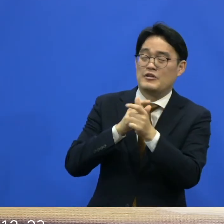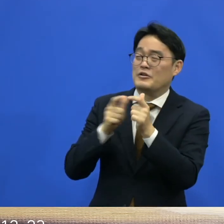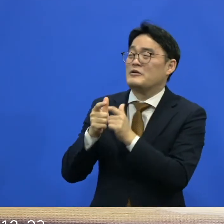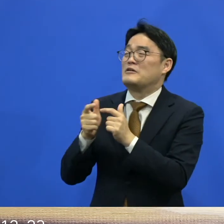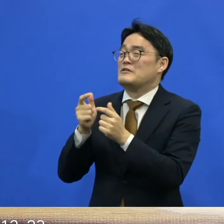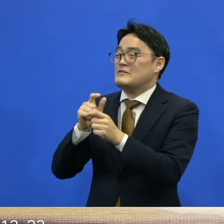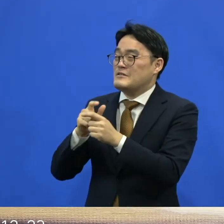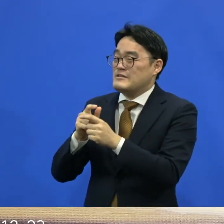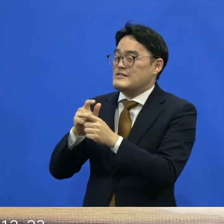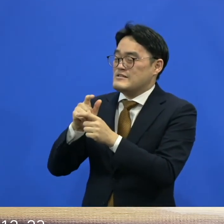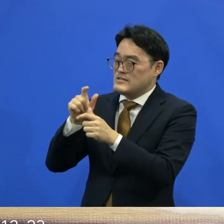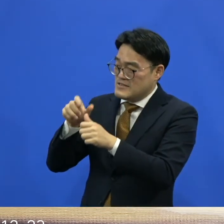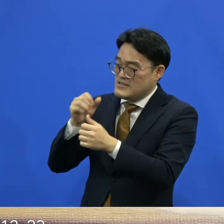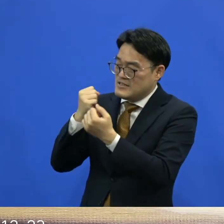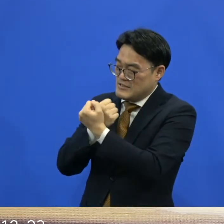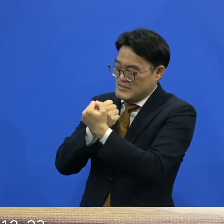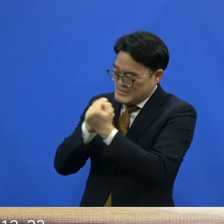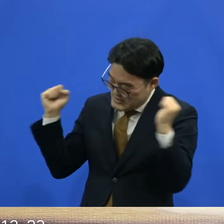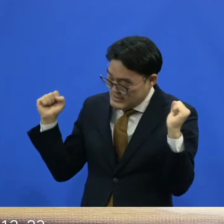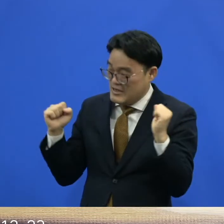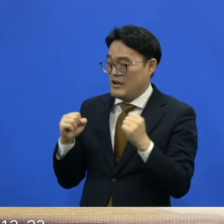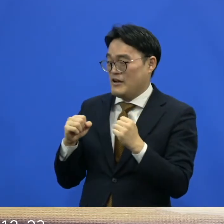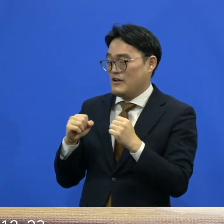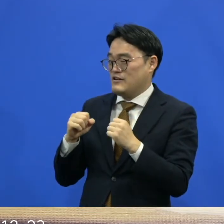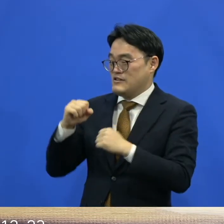갈망을 한다는 건 좋은 일이에요.